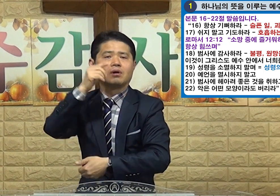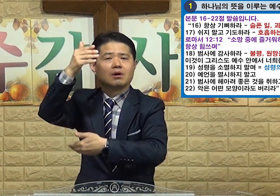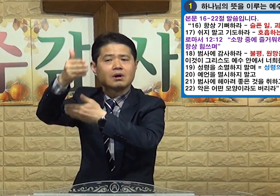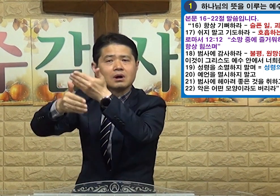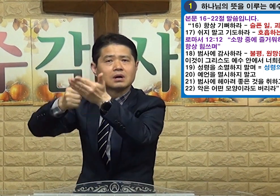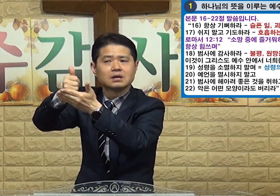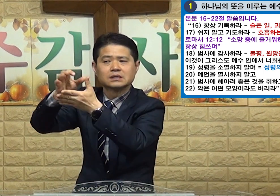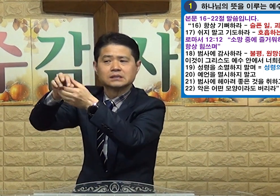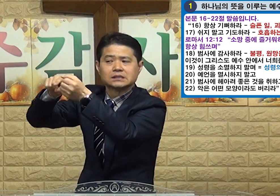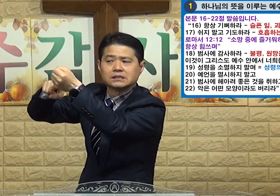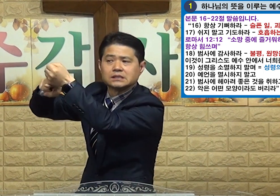것을 약속했습니다.